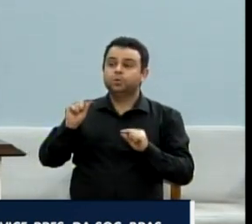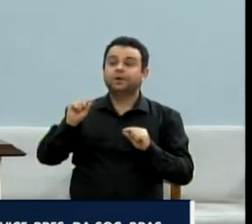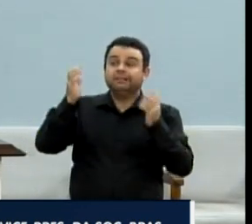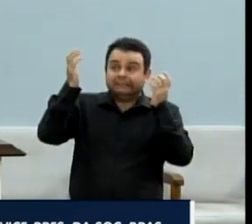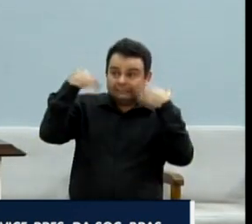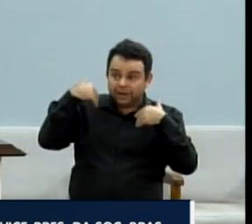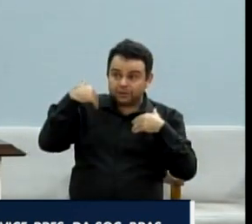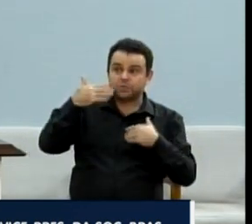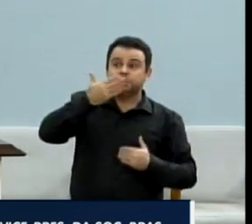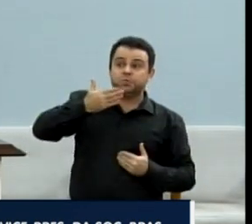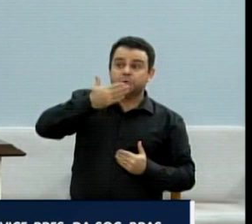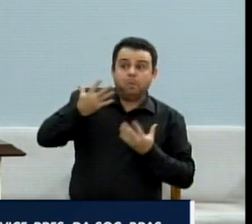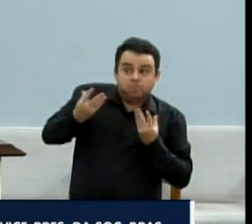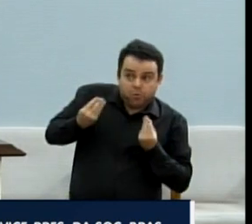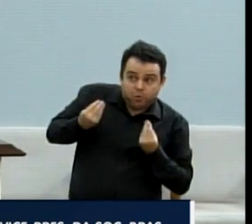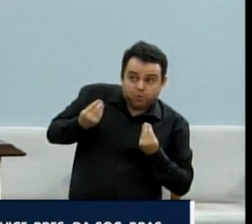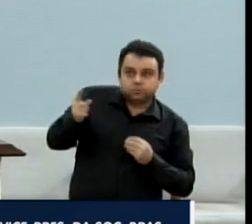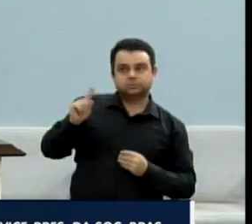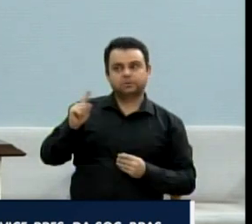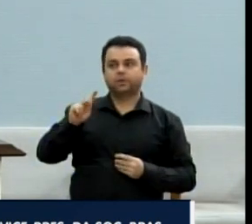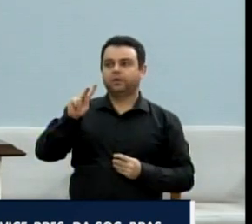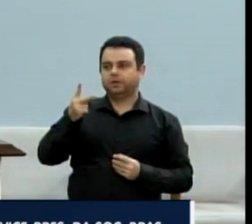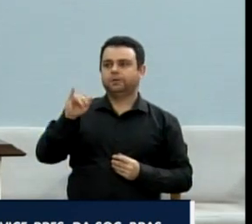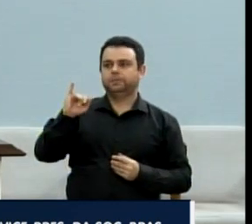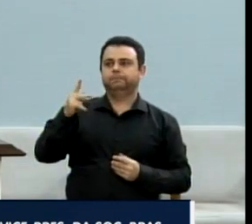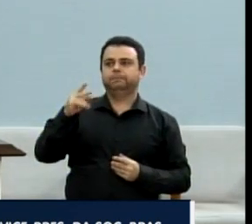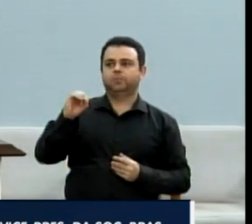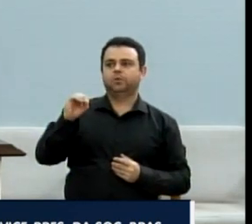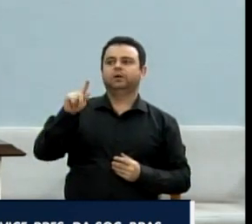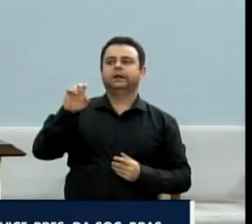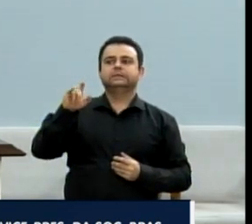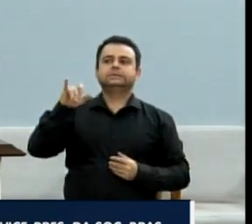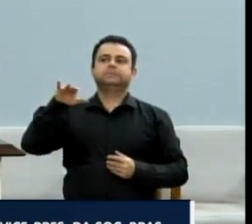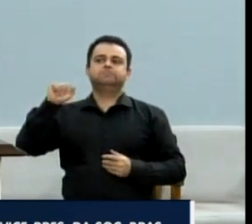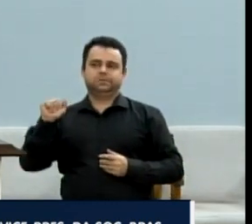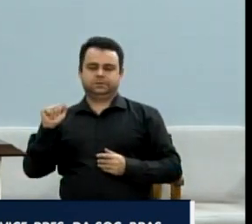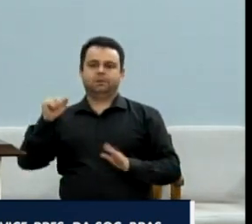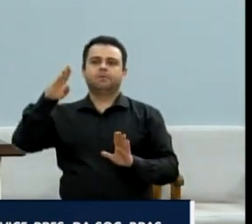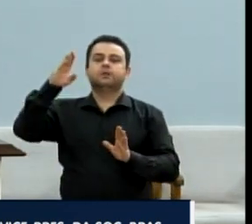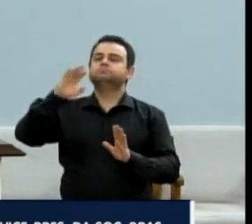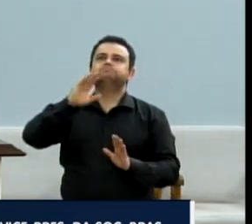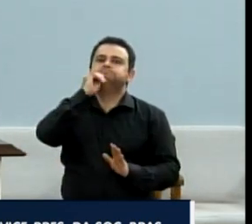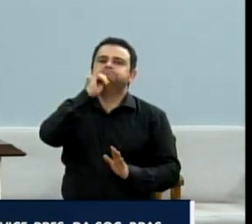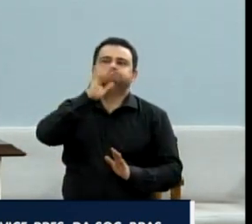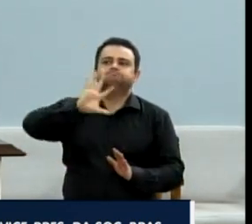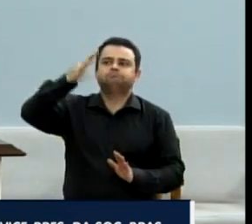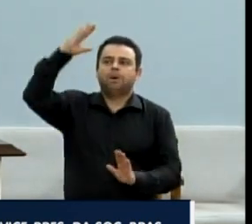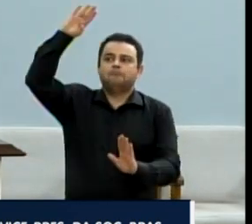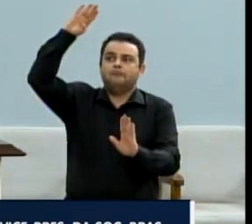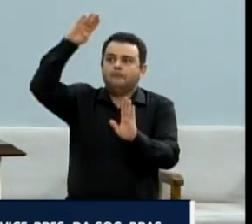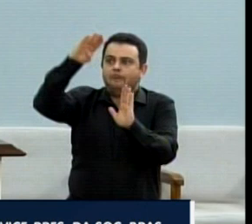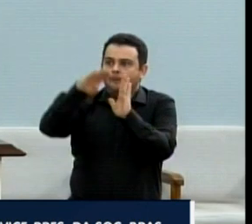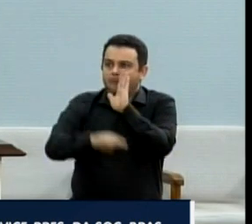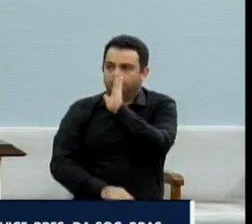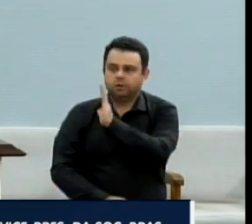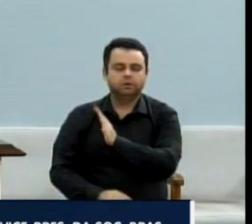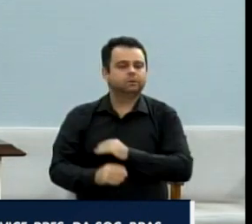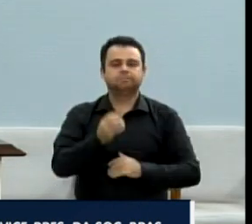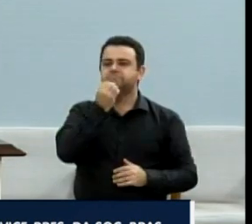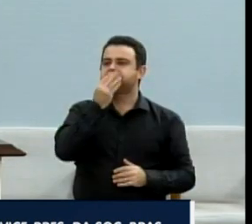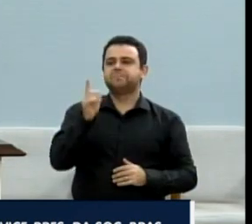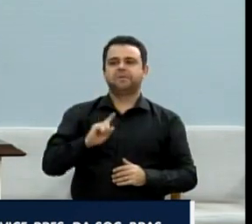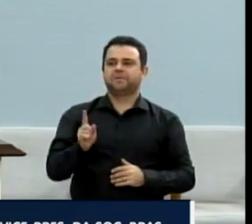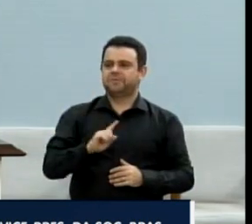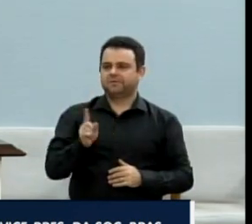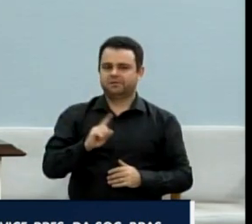sangue, a hipoglicemia, que, se não reconhecida e tratada rapidamente, pode levar a sintomas simples